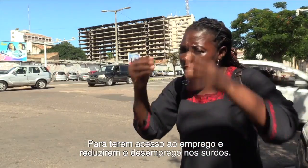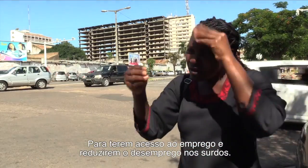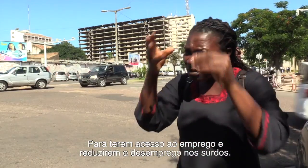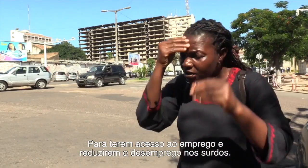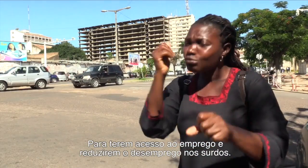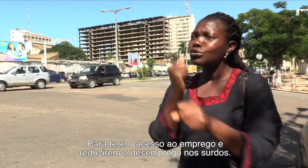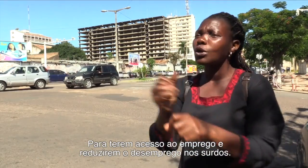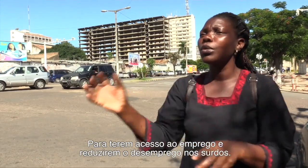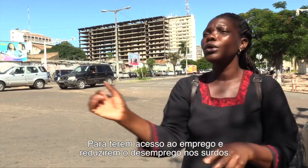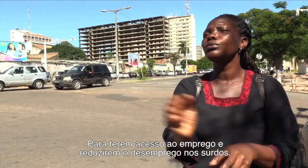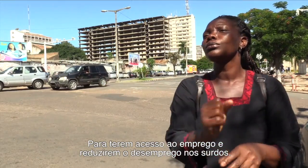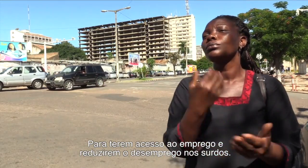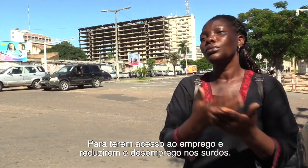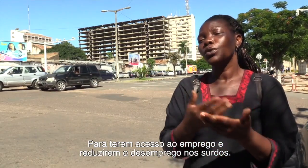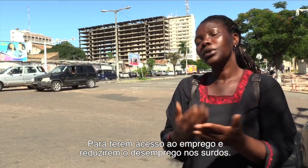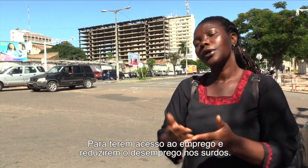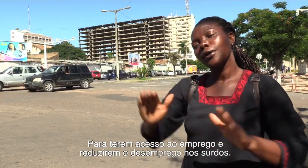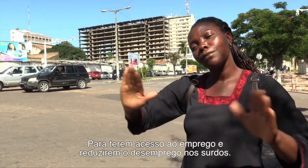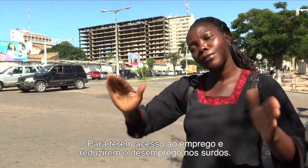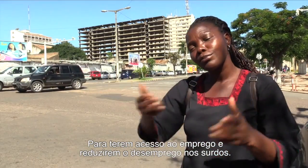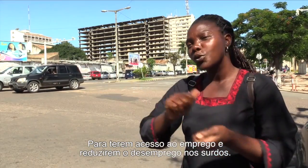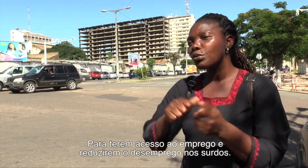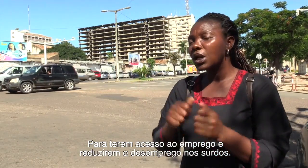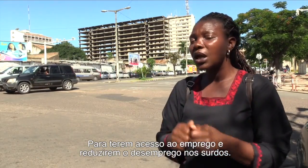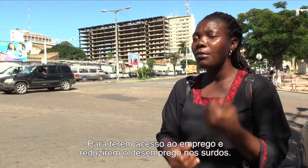e reduzir o desemprego nos surdos.